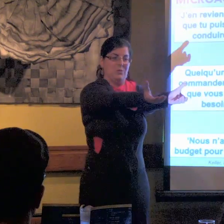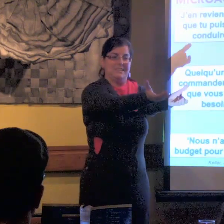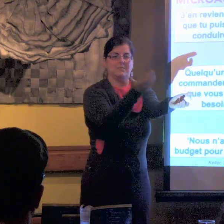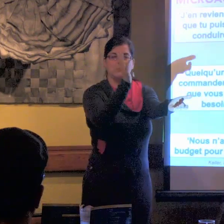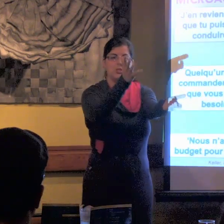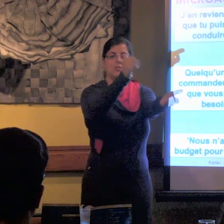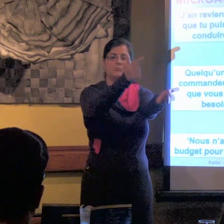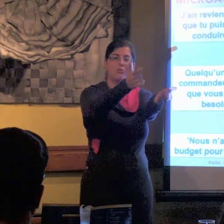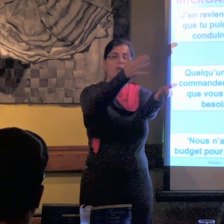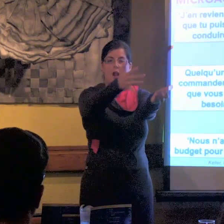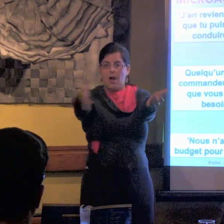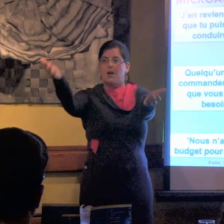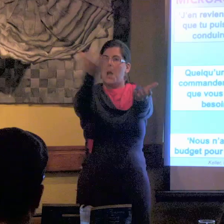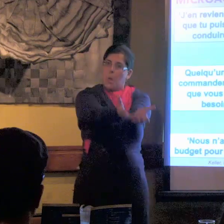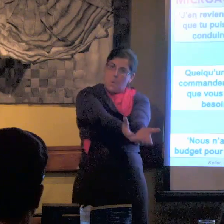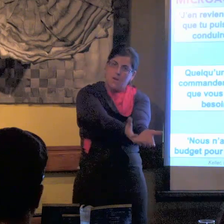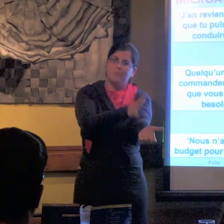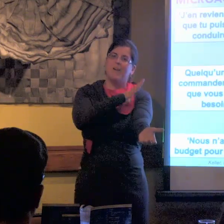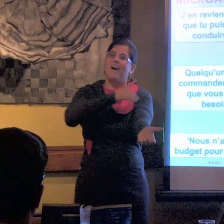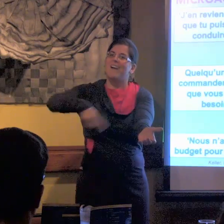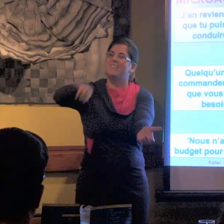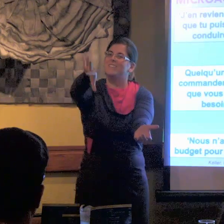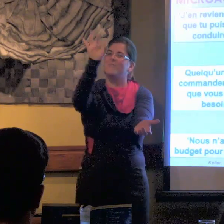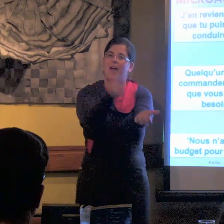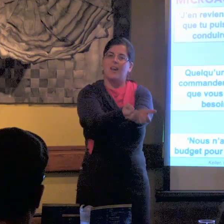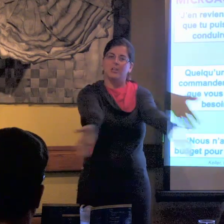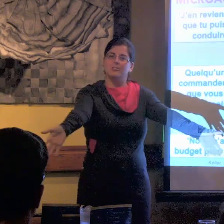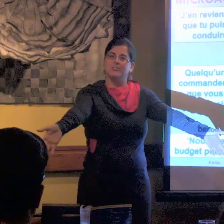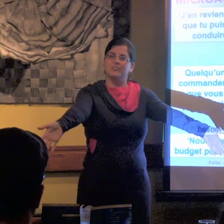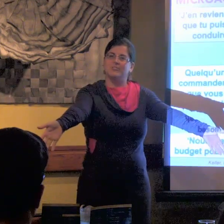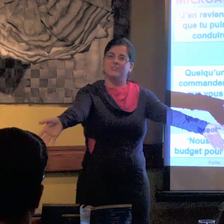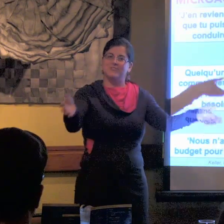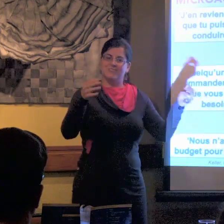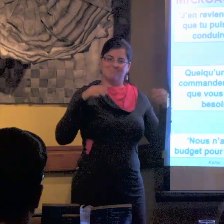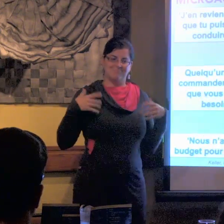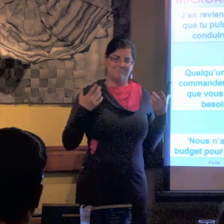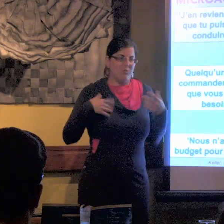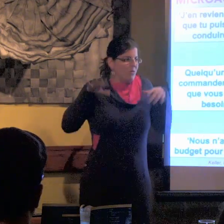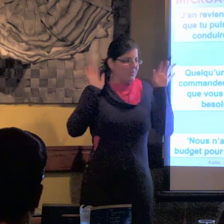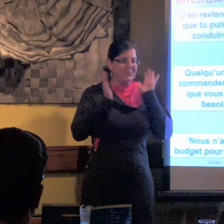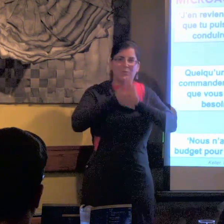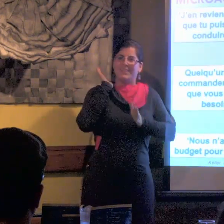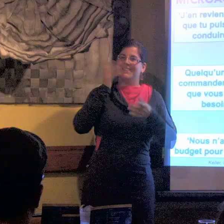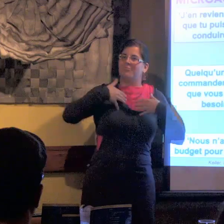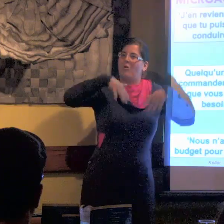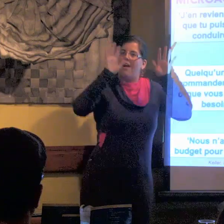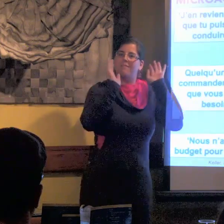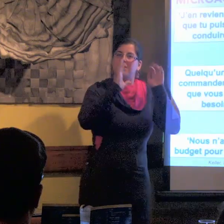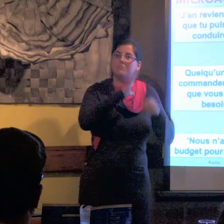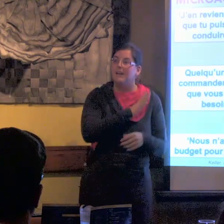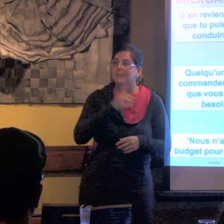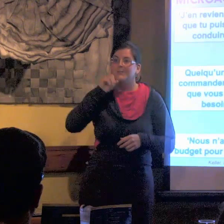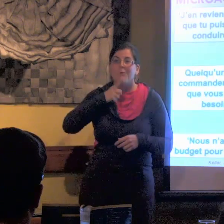Un point intéressant qui a été dit par Sylvain Laverdure ici, qu'effectivement, au fil du temps, ça commence à être lourd. Et il y a peut-être un moment où on peut décider